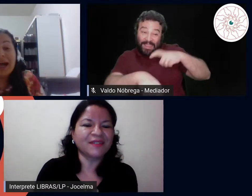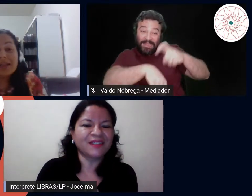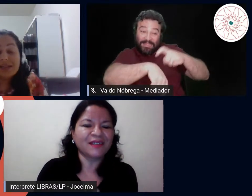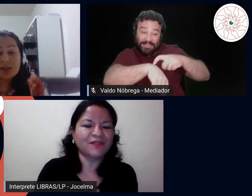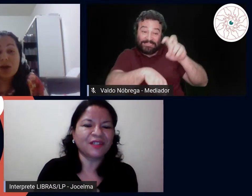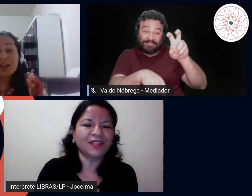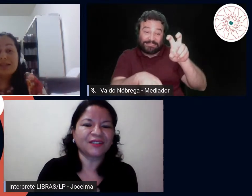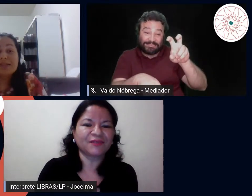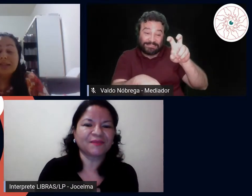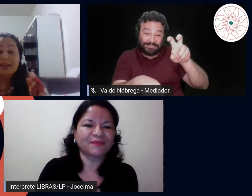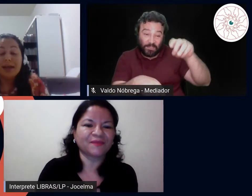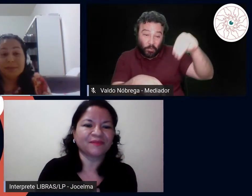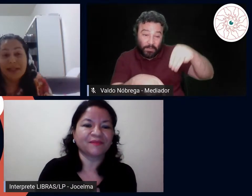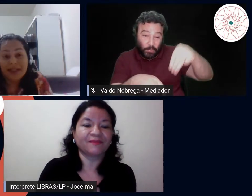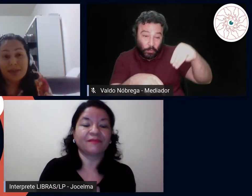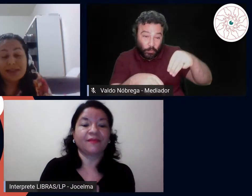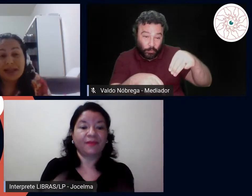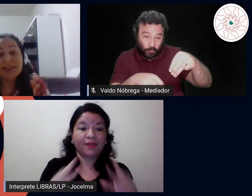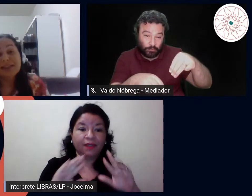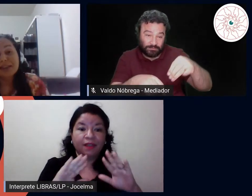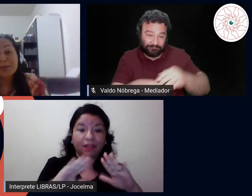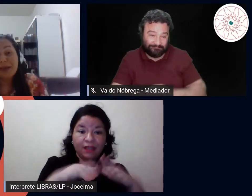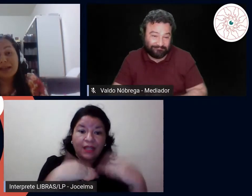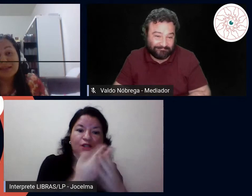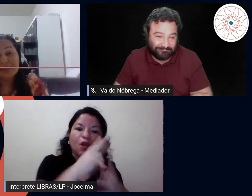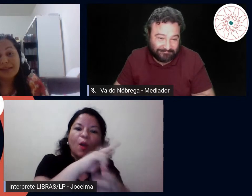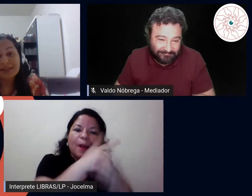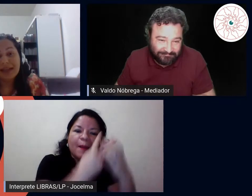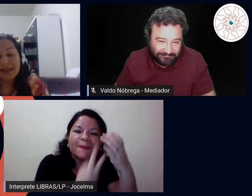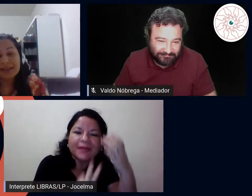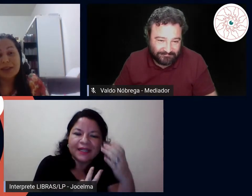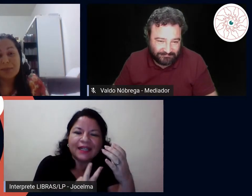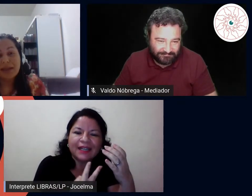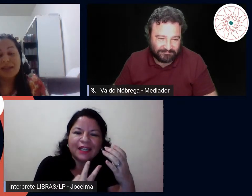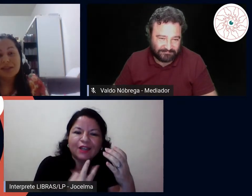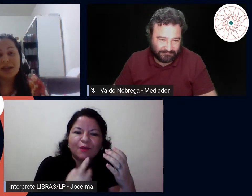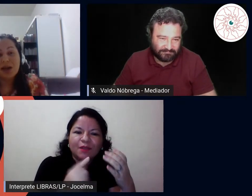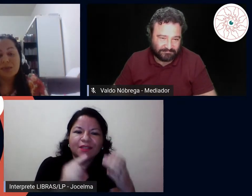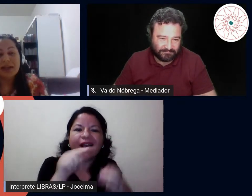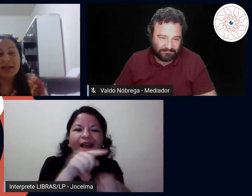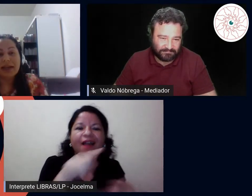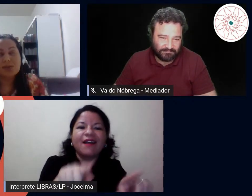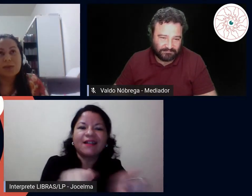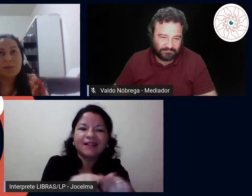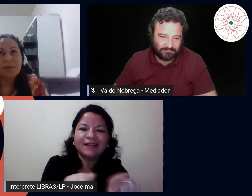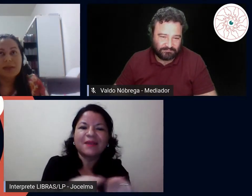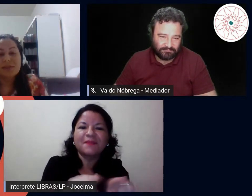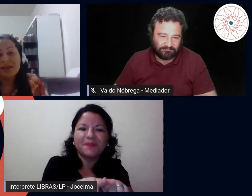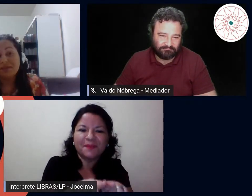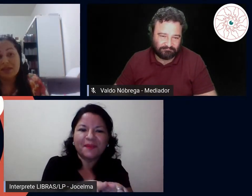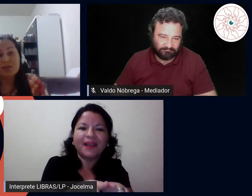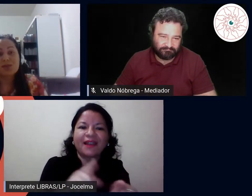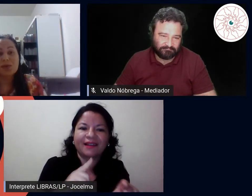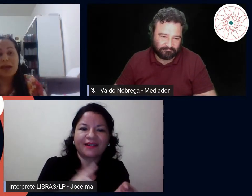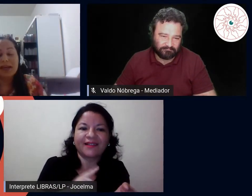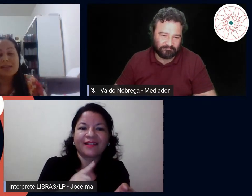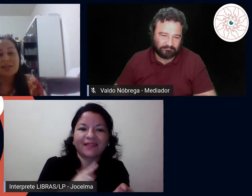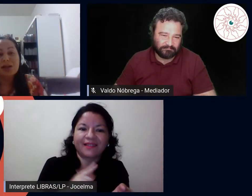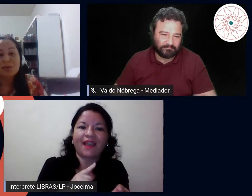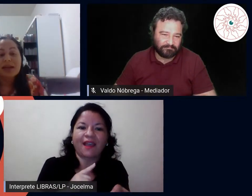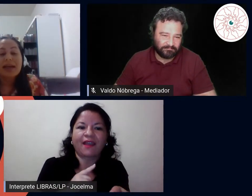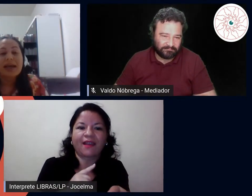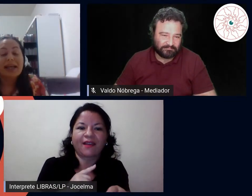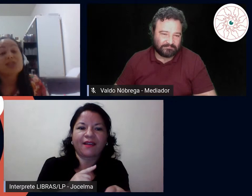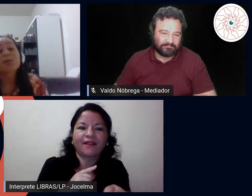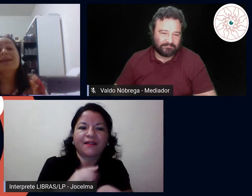Bom, eh as escolas, eh, bilínguas, elas estão ela elas também estão, né, eh sob observância ou